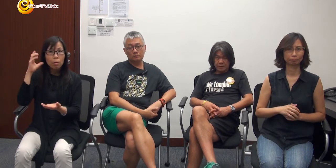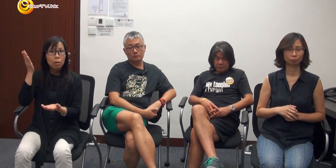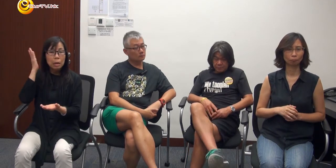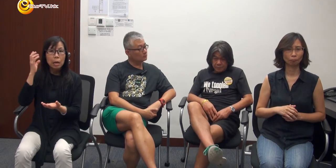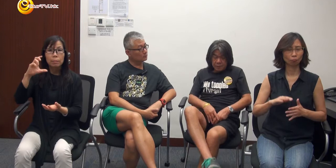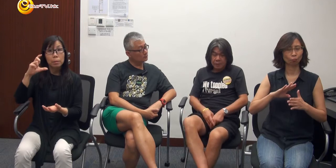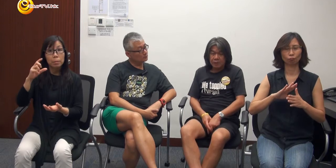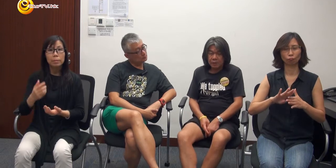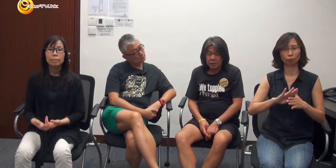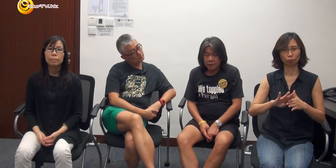實、